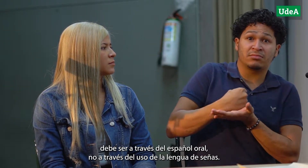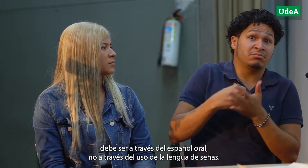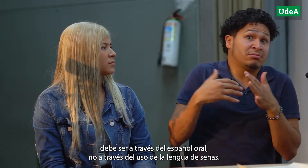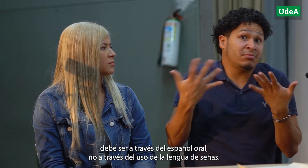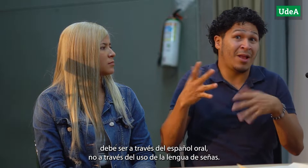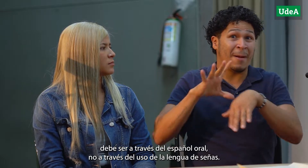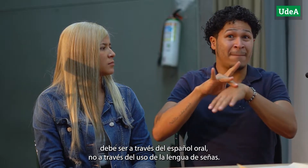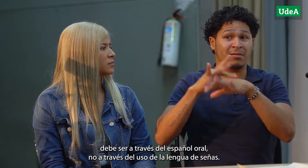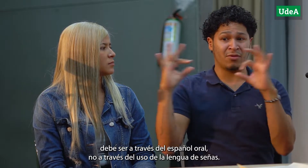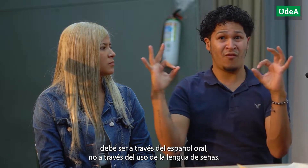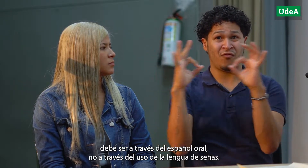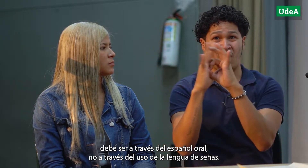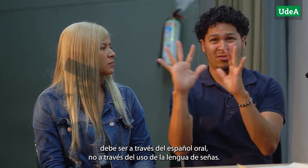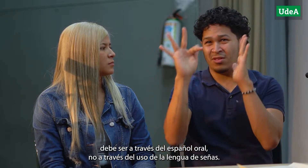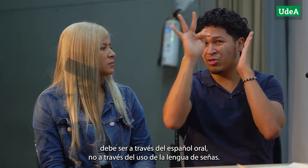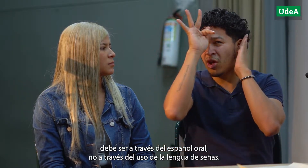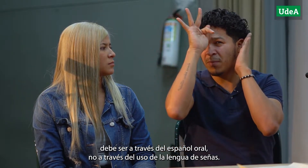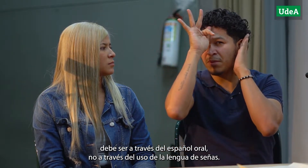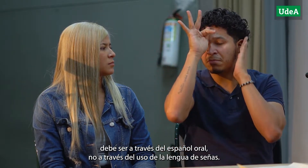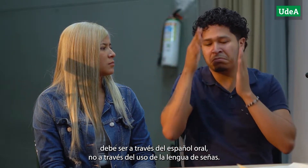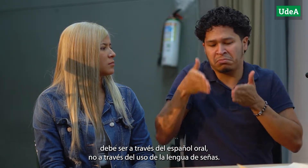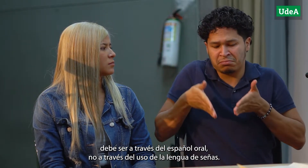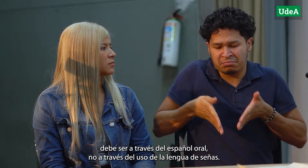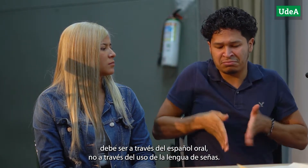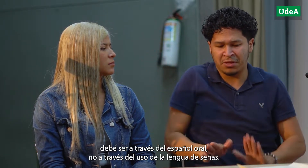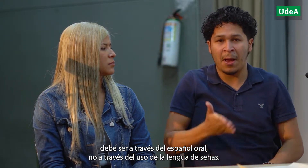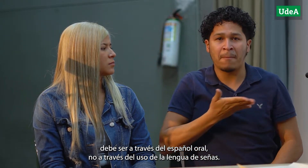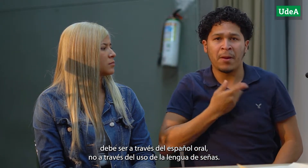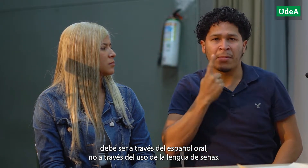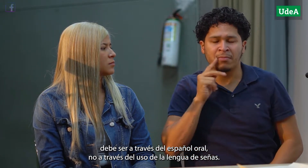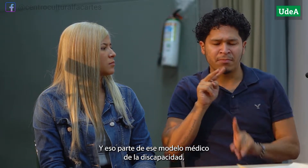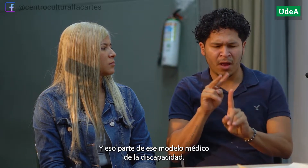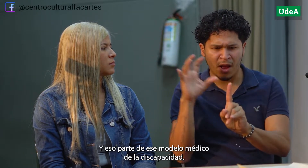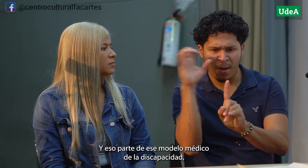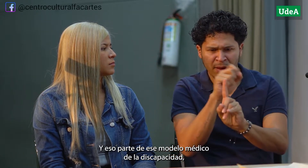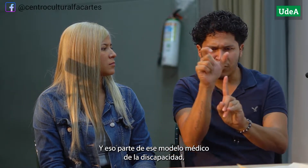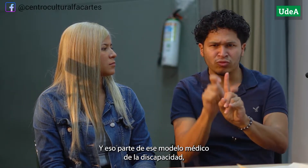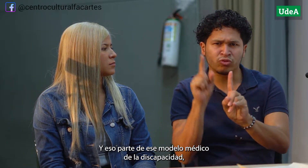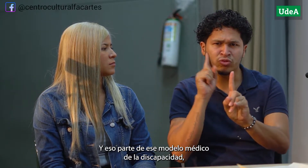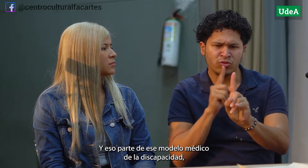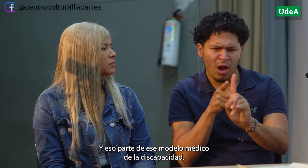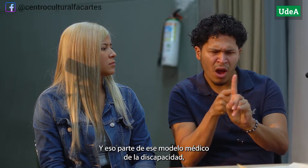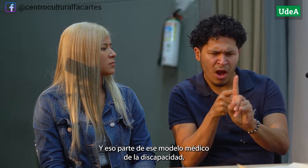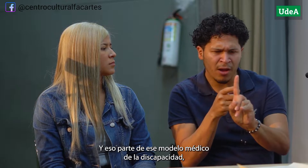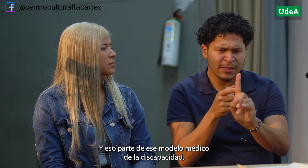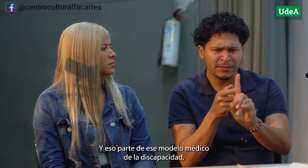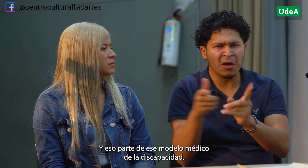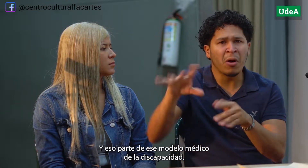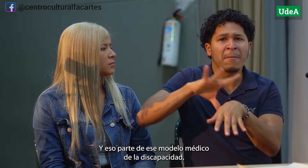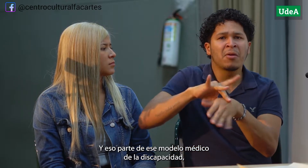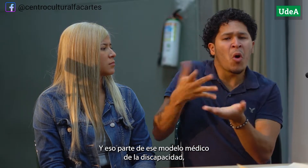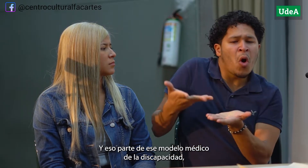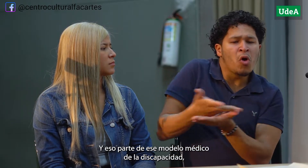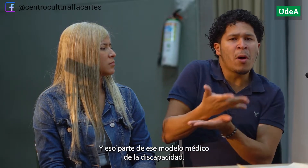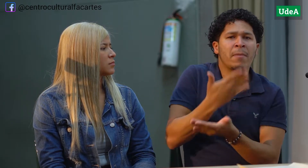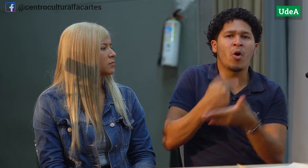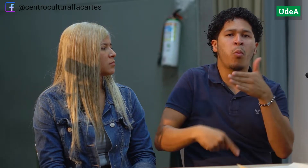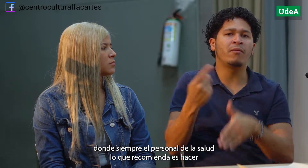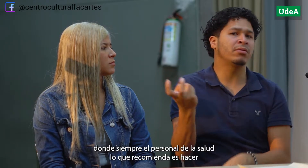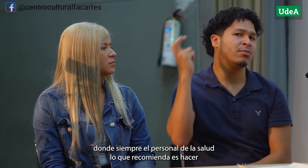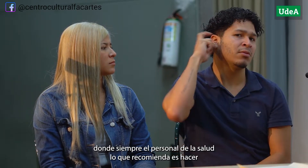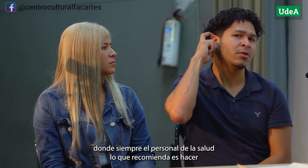ser a través del español oral, no a través del uso de la lengua de señas, y esto parte de ese modelo médico de la